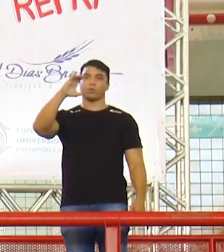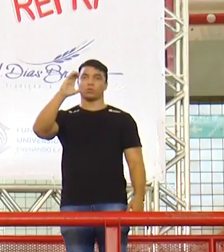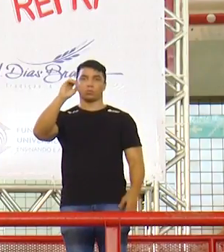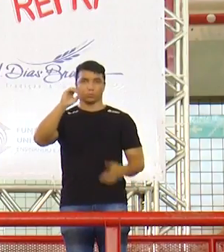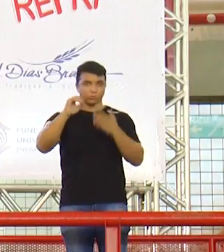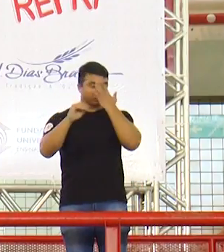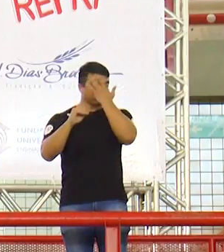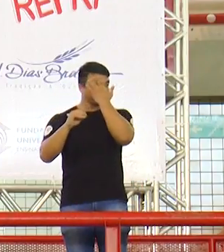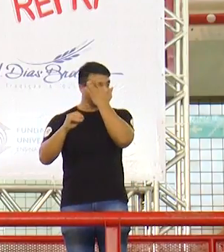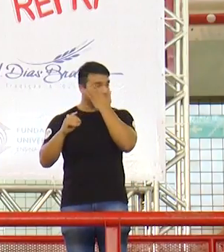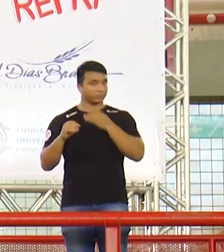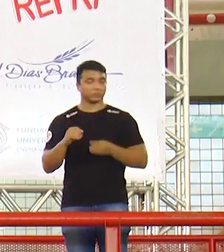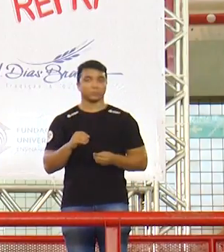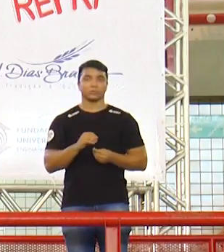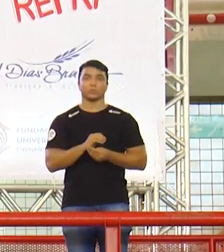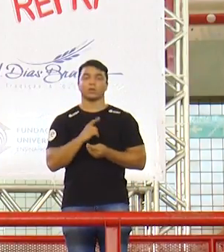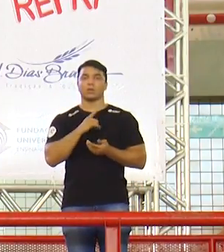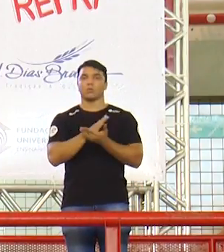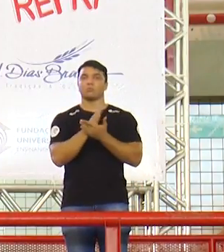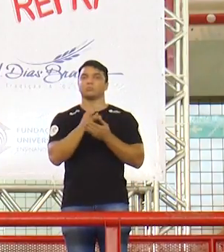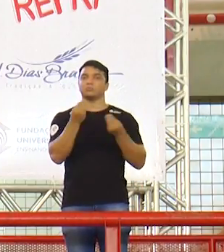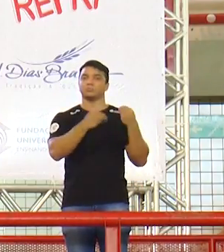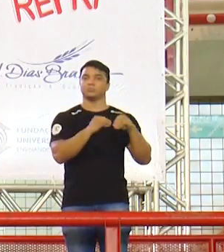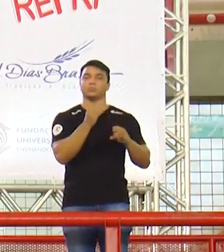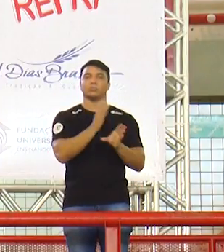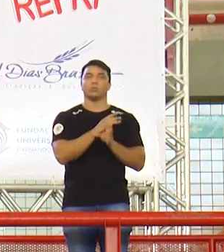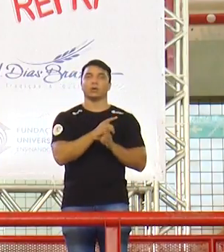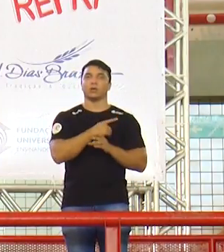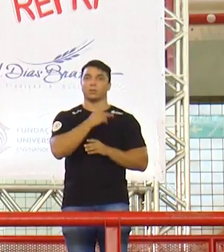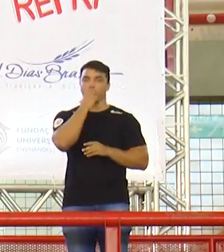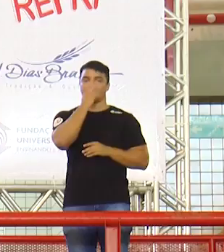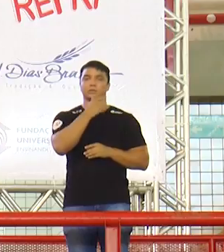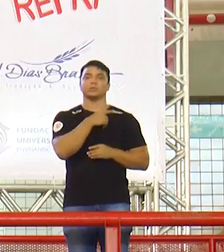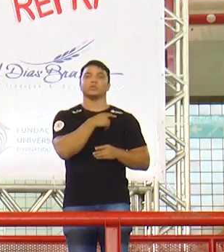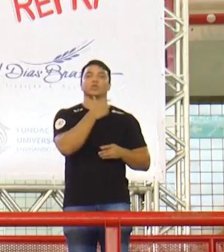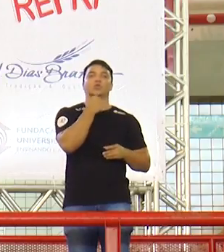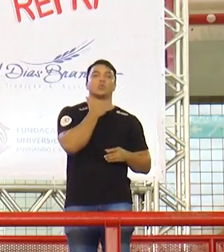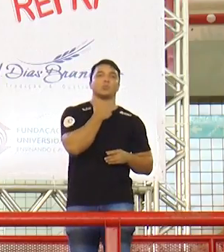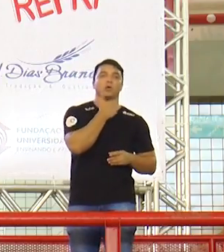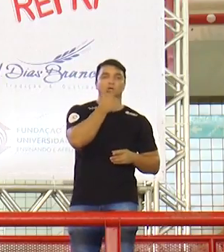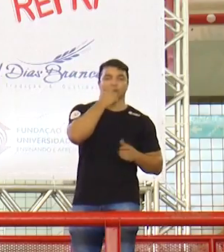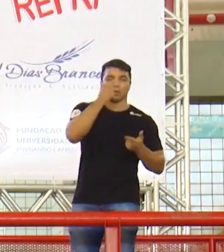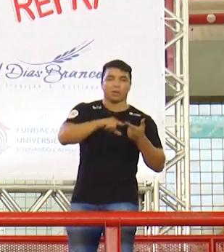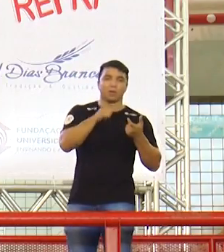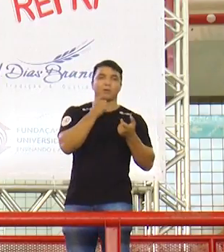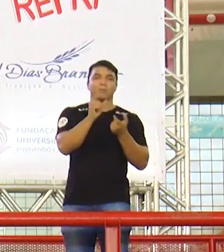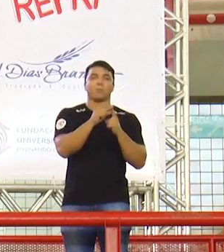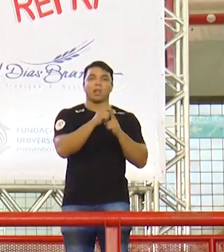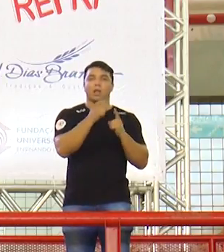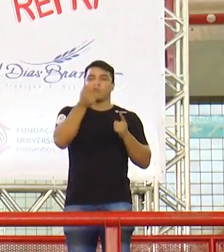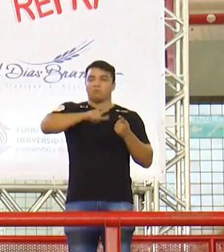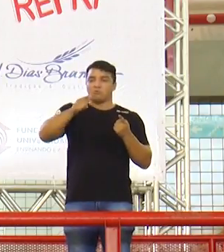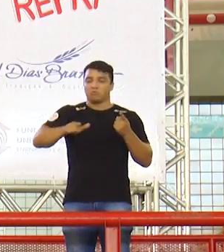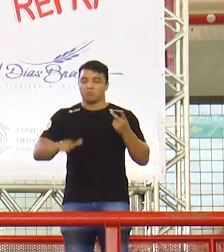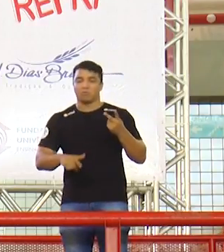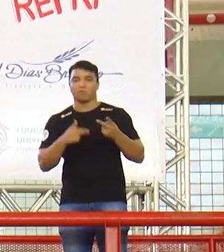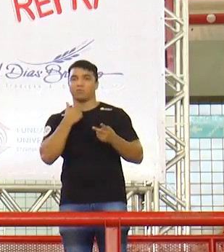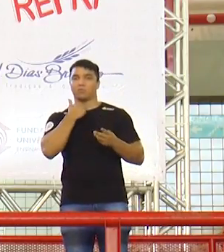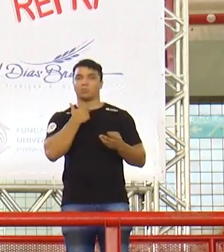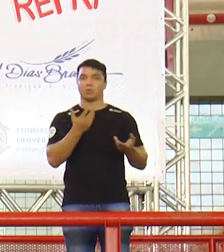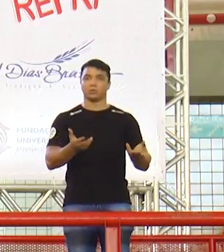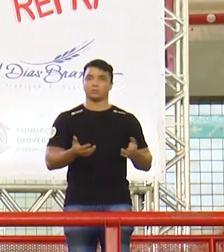As pessoas fazem isso na redação. Às vezes por causa daquelas nós que não podem repetir palavra, né? Aí eu não posso repetir.